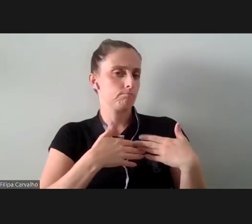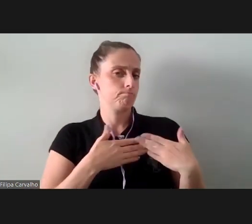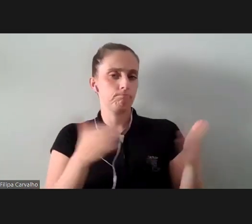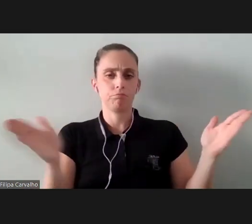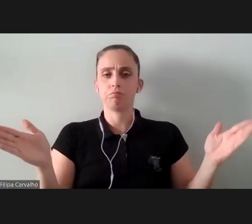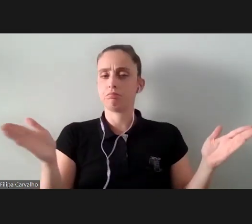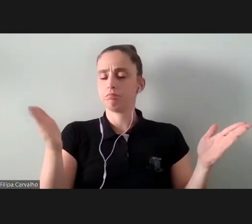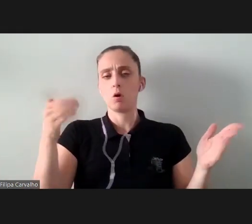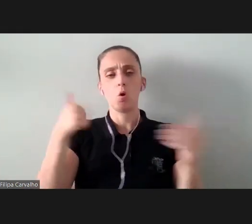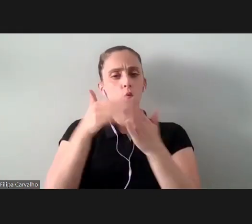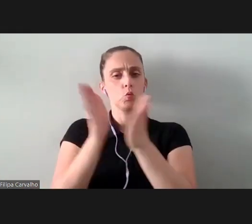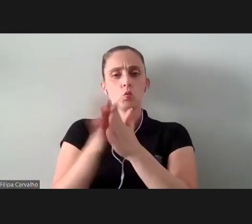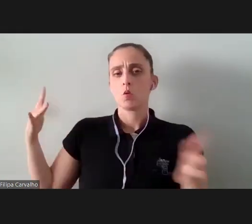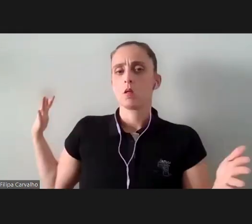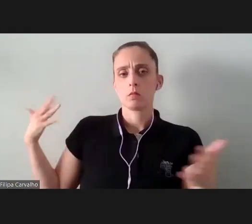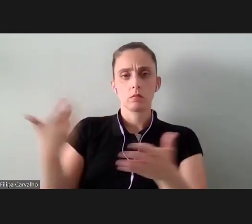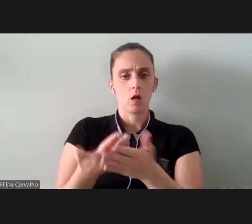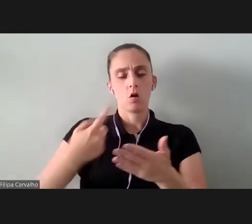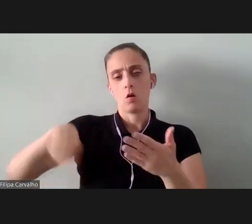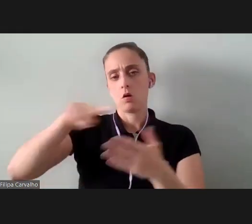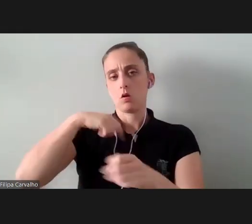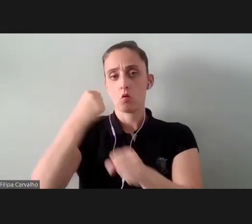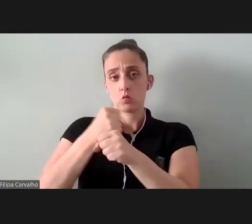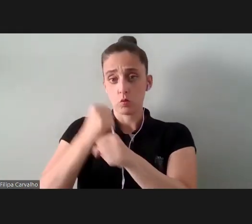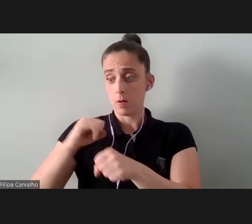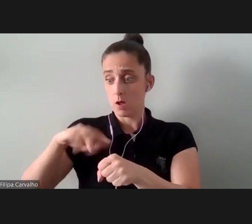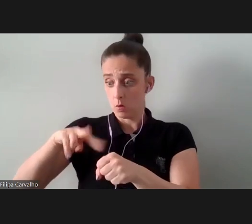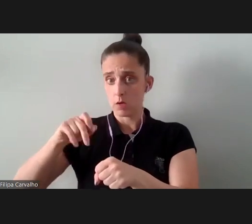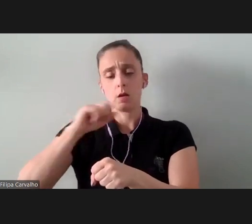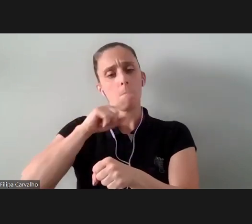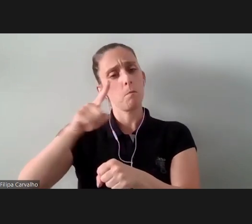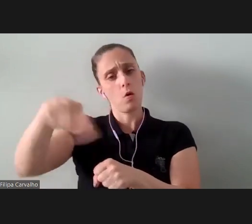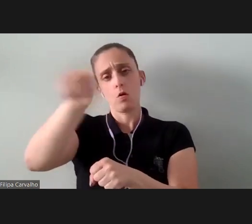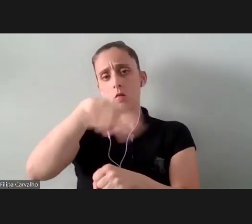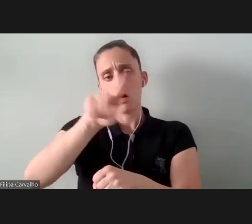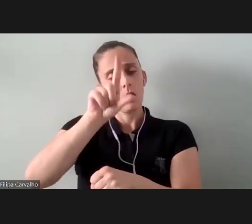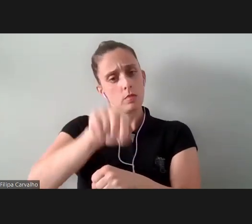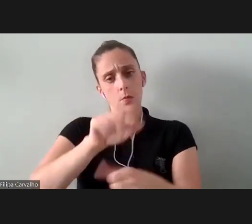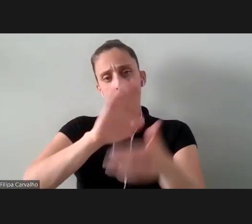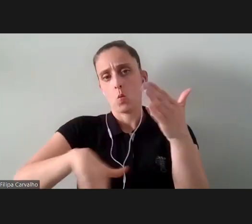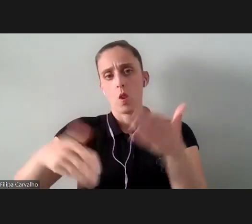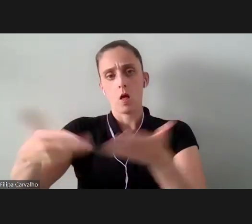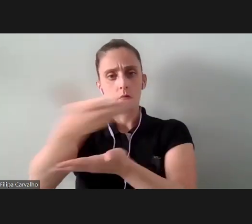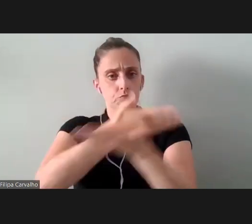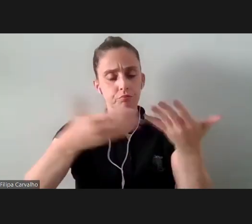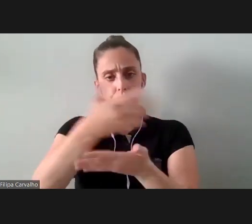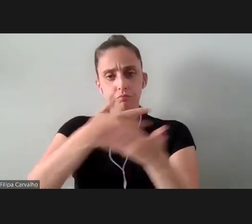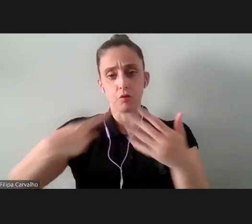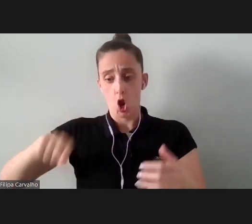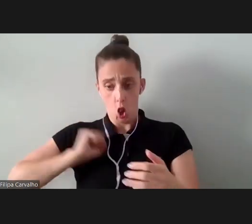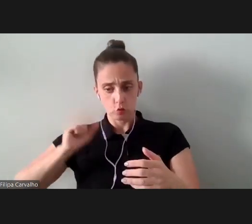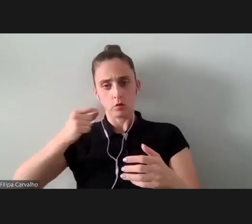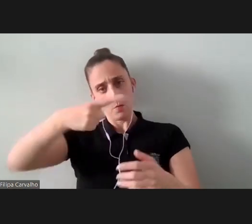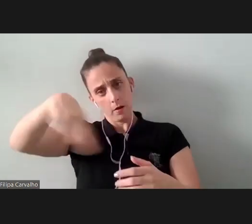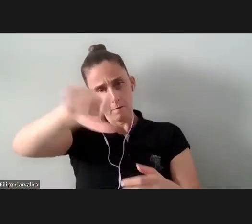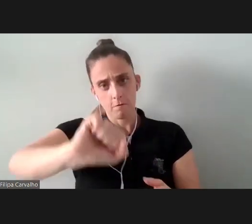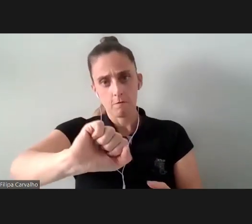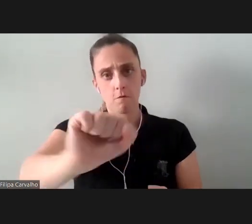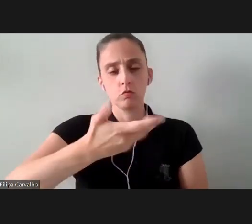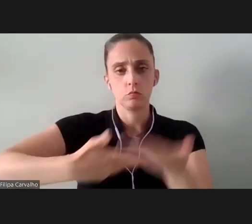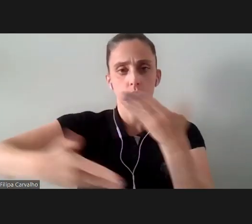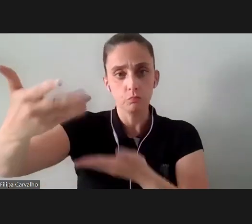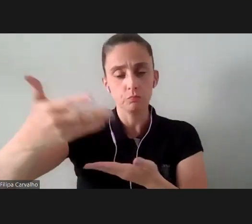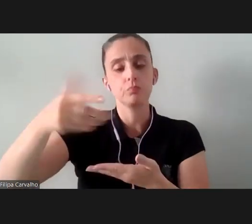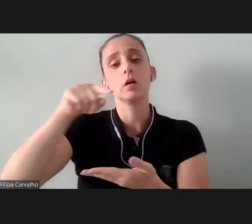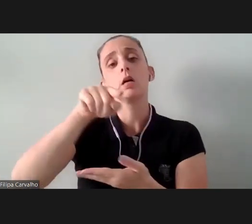tudo aquilo que temos vindo a fazer e tudo aquilo que possam entender como útil. O que é nosso é vosso. O Programa de Formação Internacional é